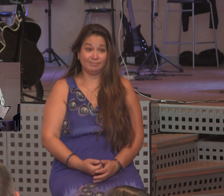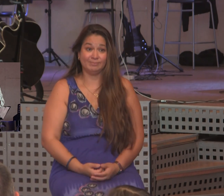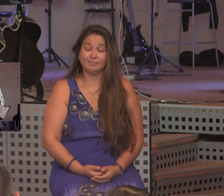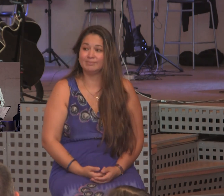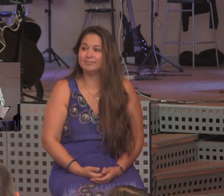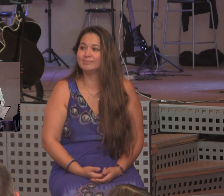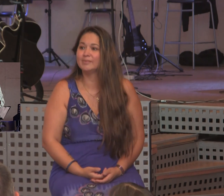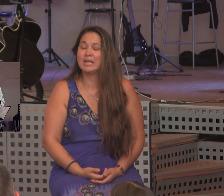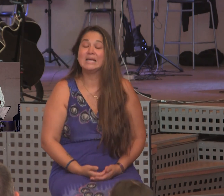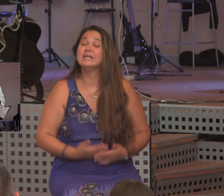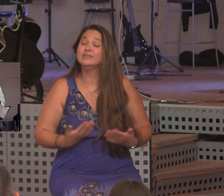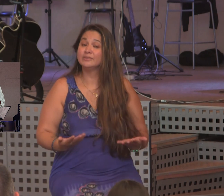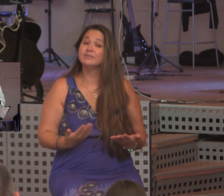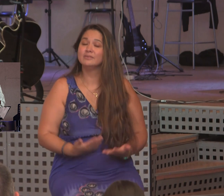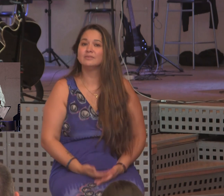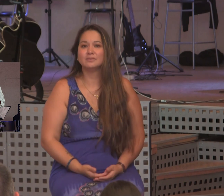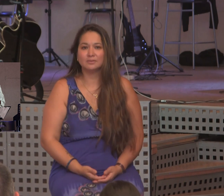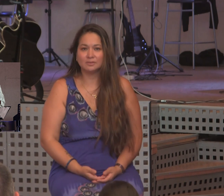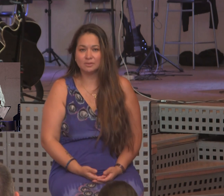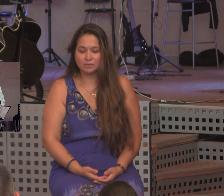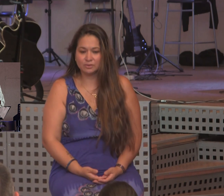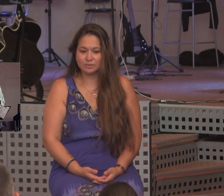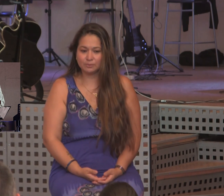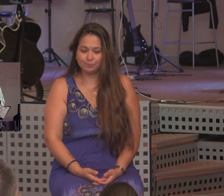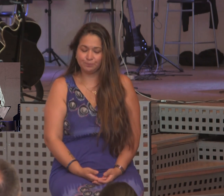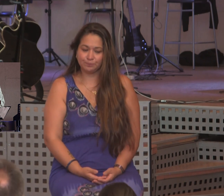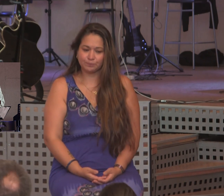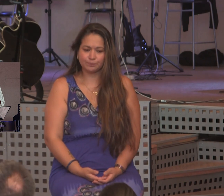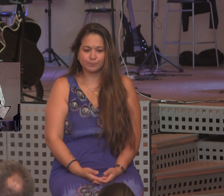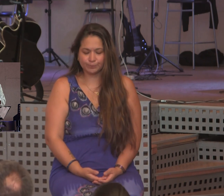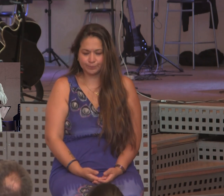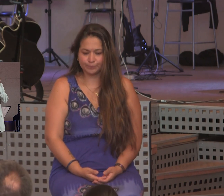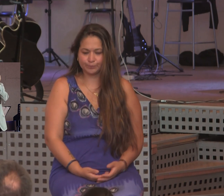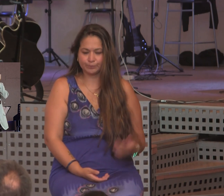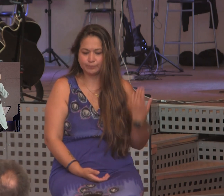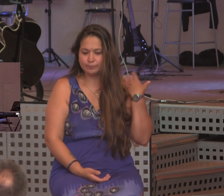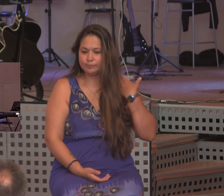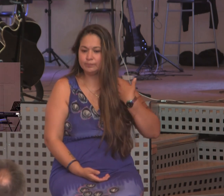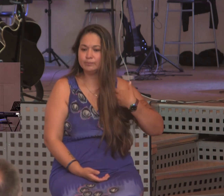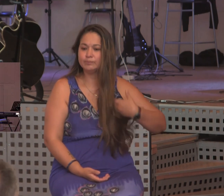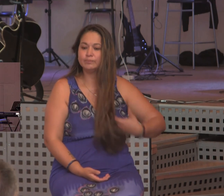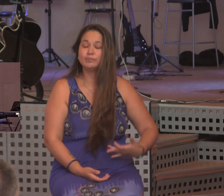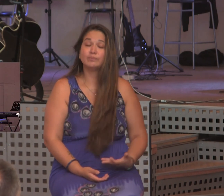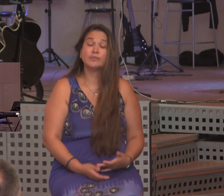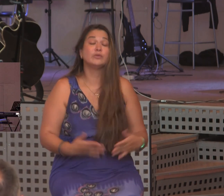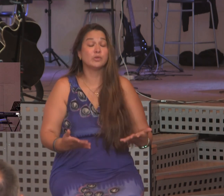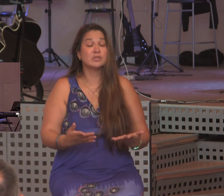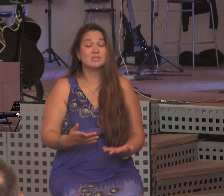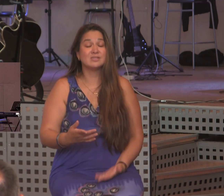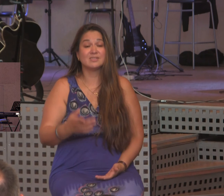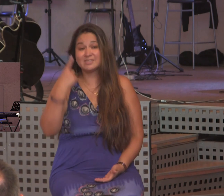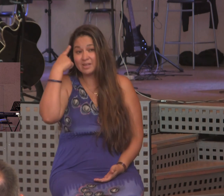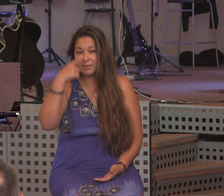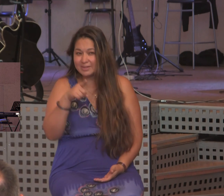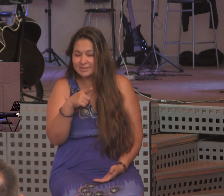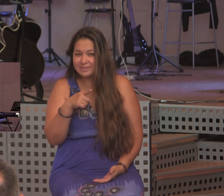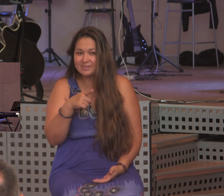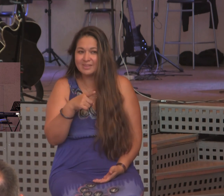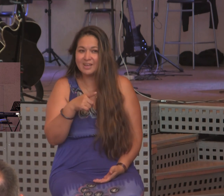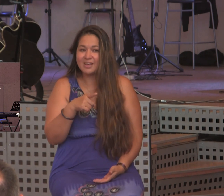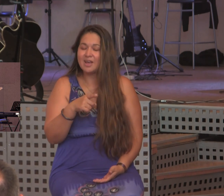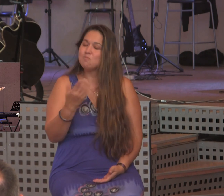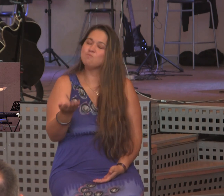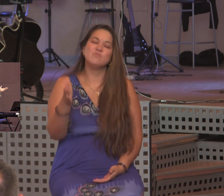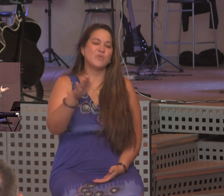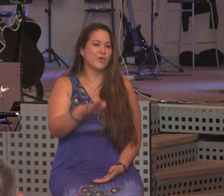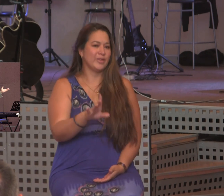Y entonces sucede lo que sucede. ¿Sabes qué? No perecerás jamás. También lo decía